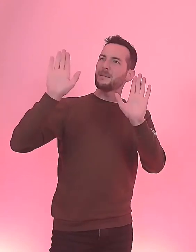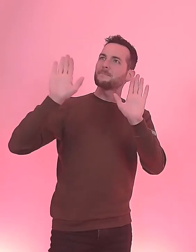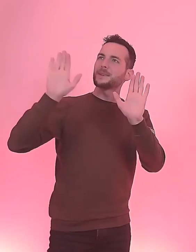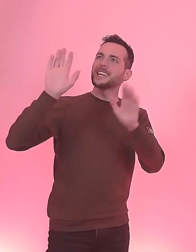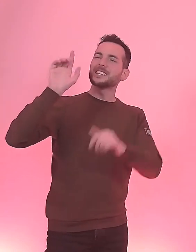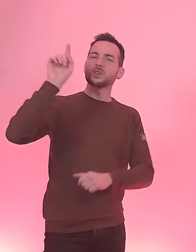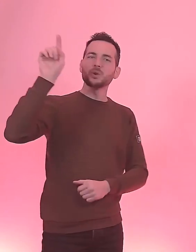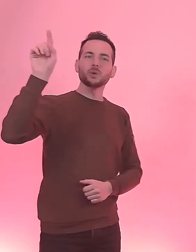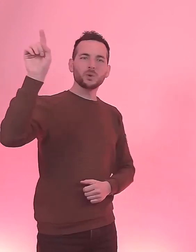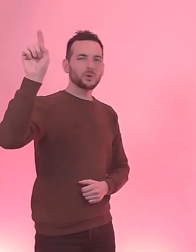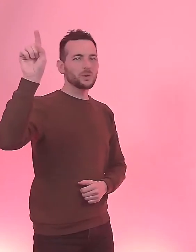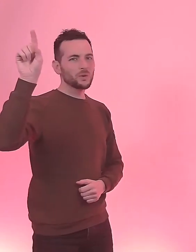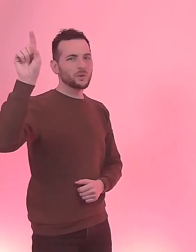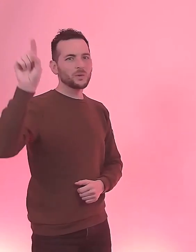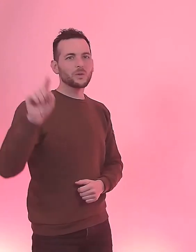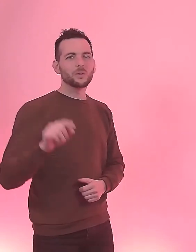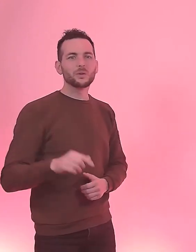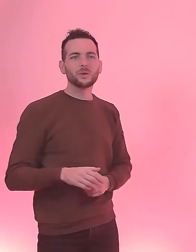als je